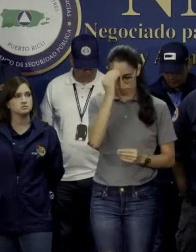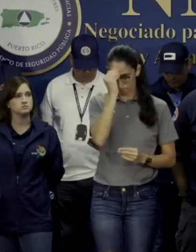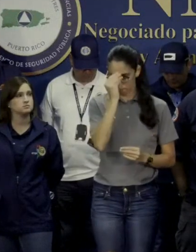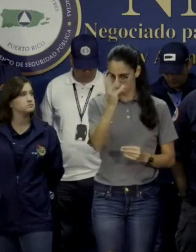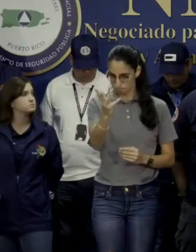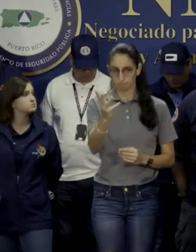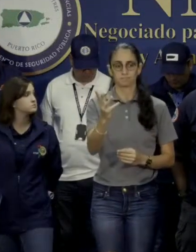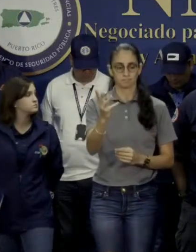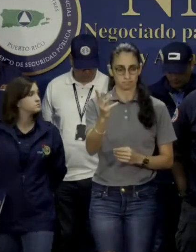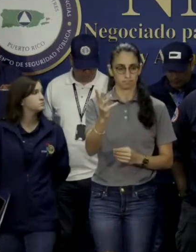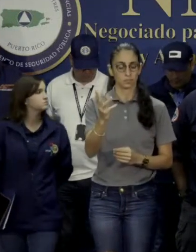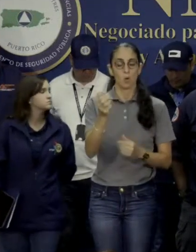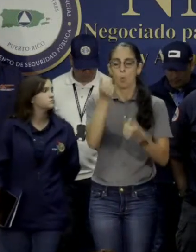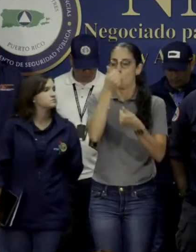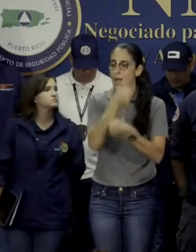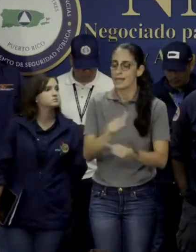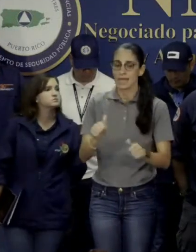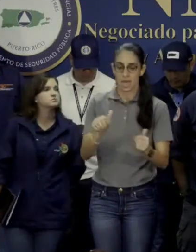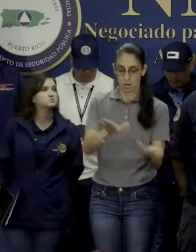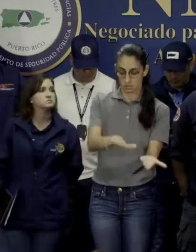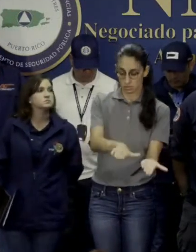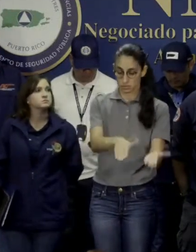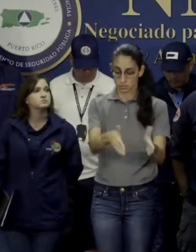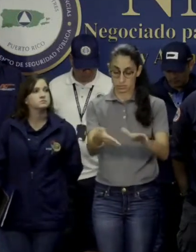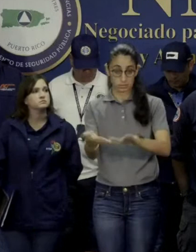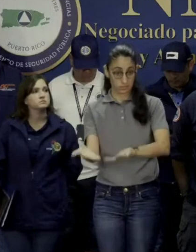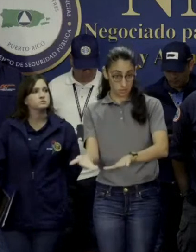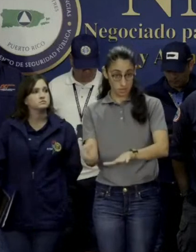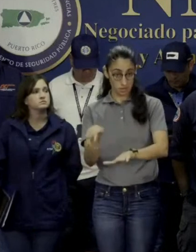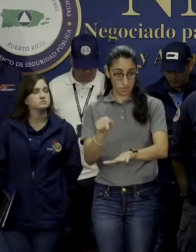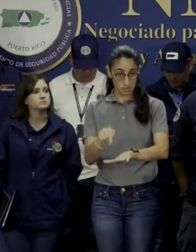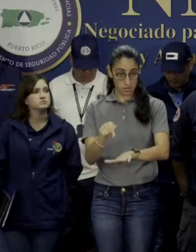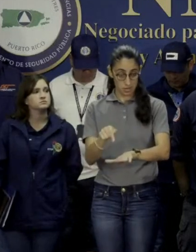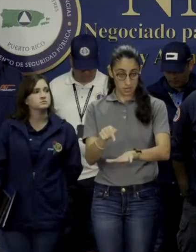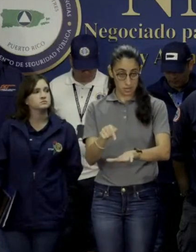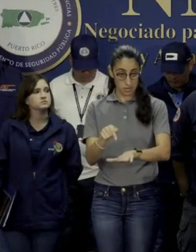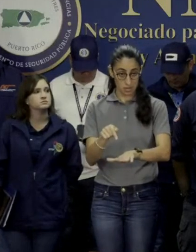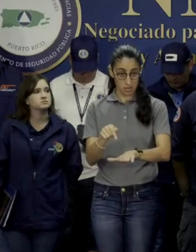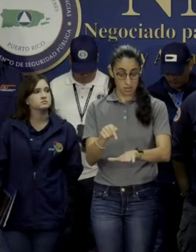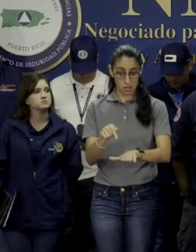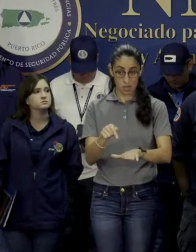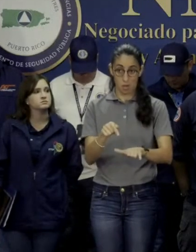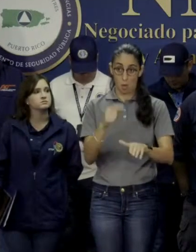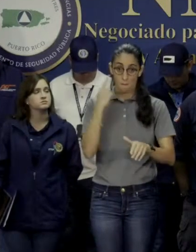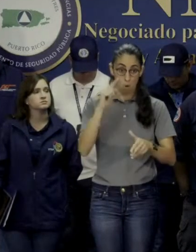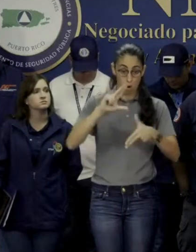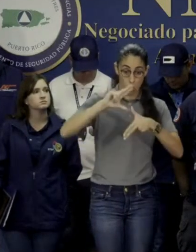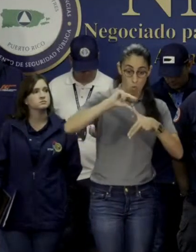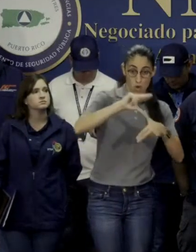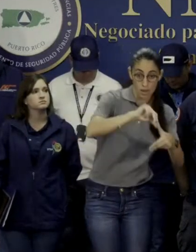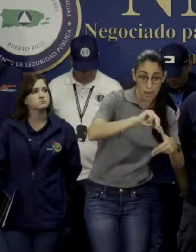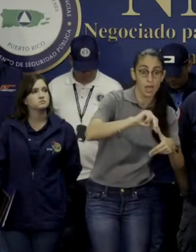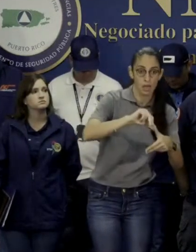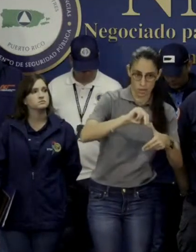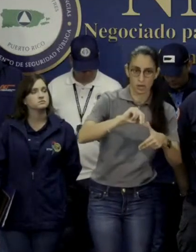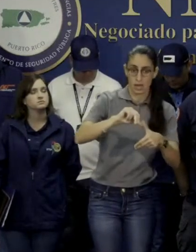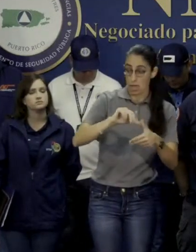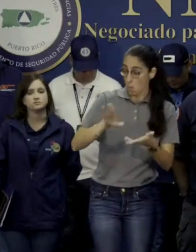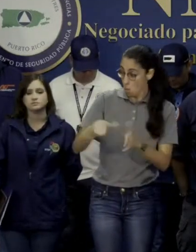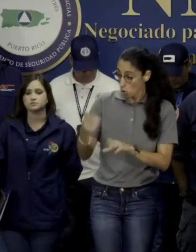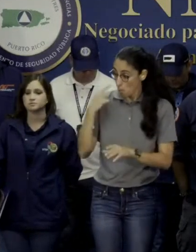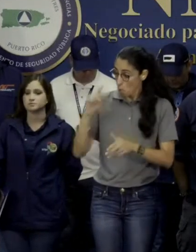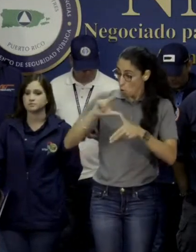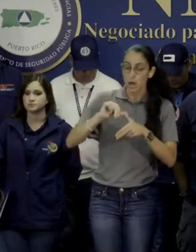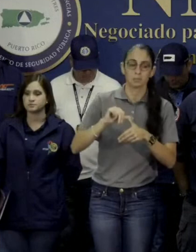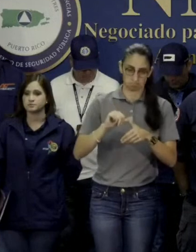si cualquier fallecimiento está relacionado directa o indirectamente a este evento, así lo reportaremos. Así